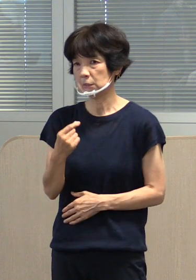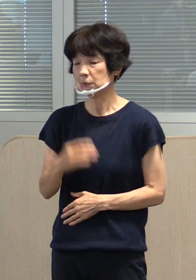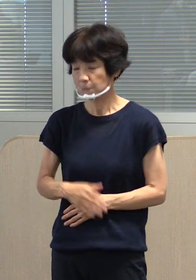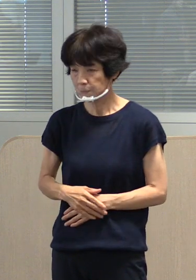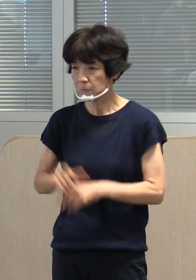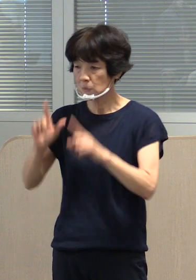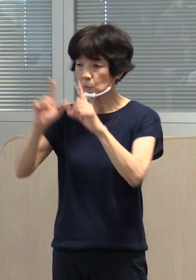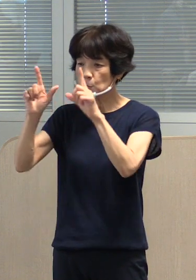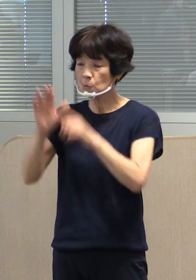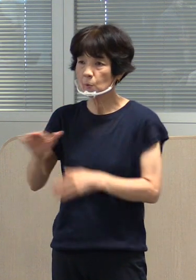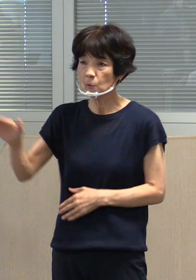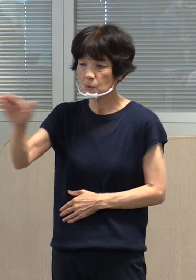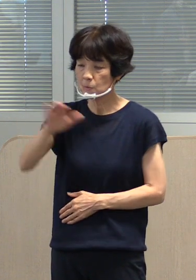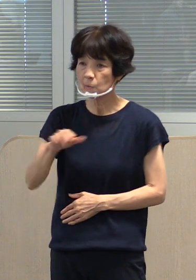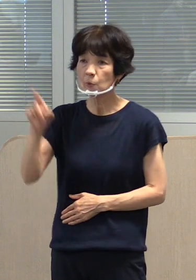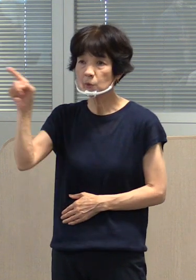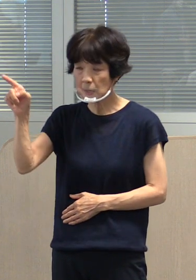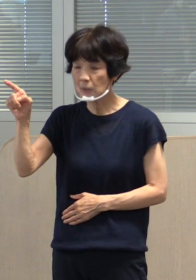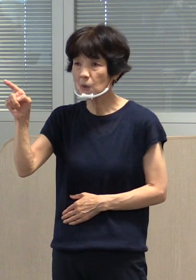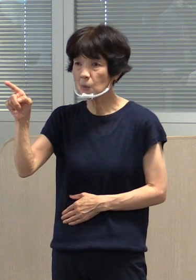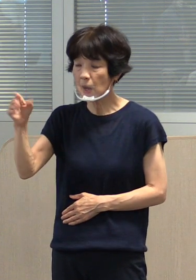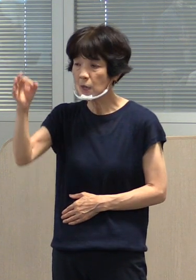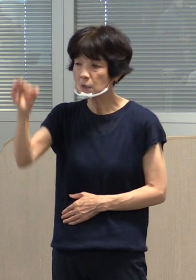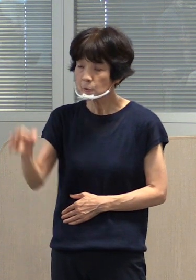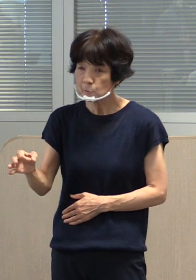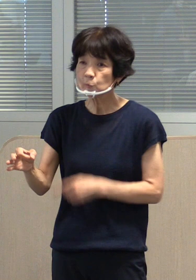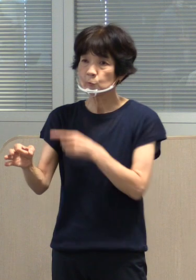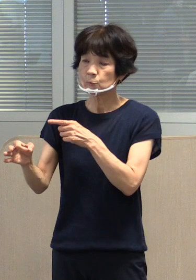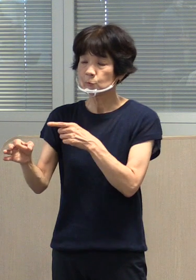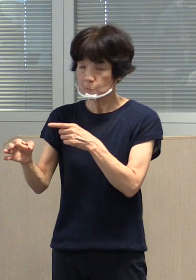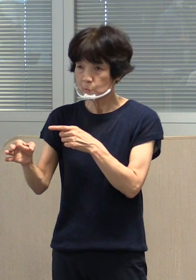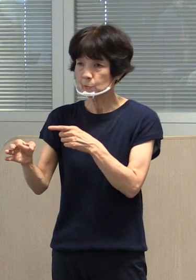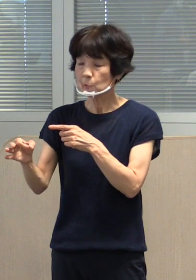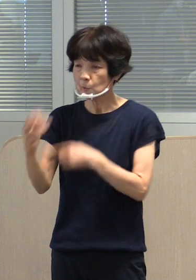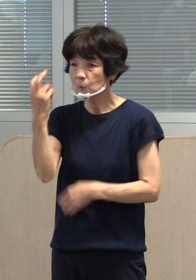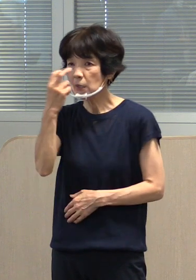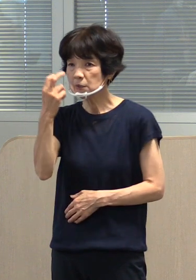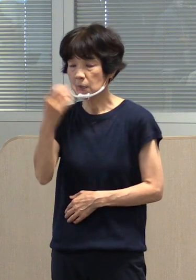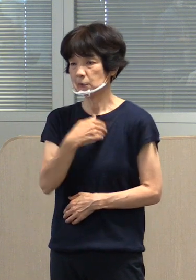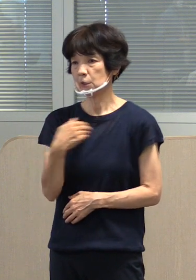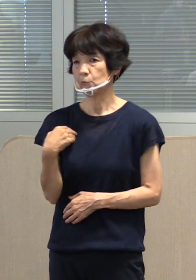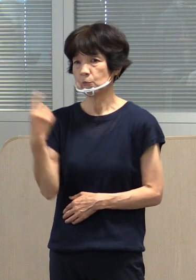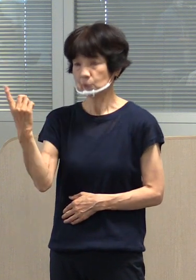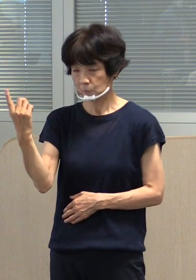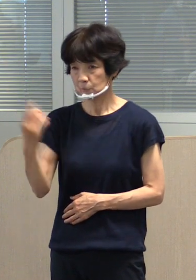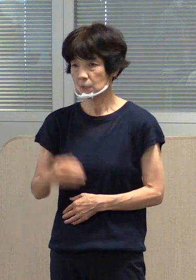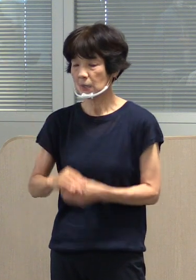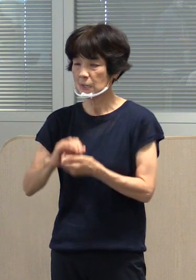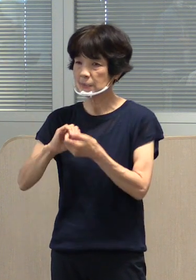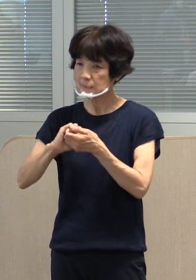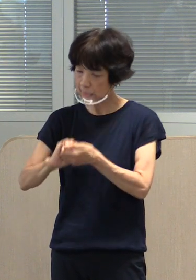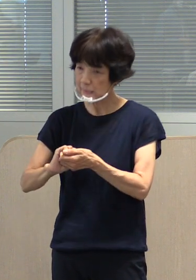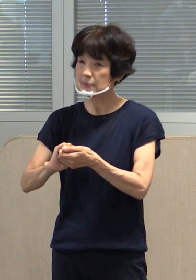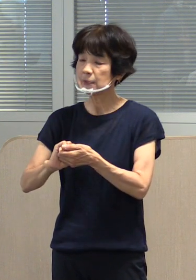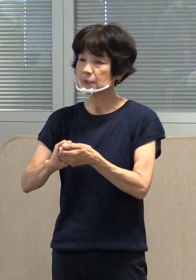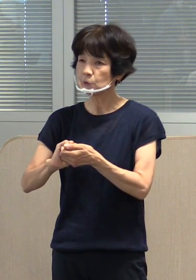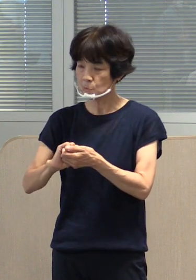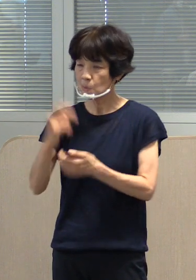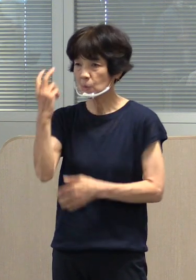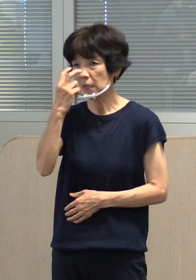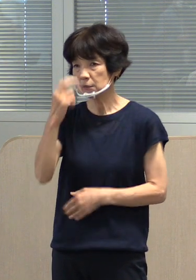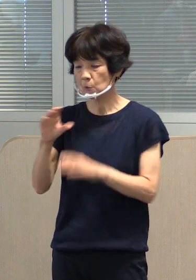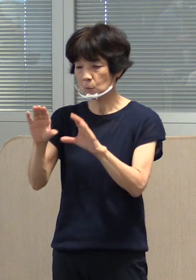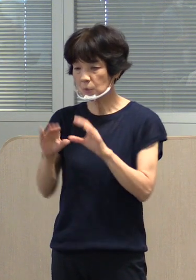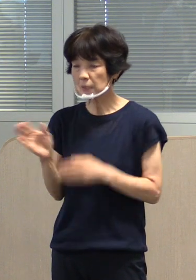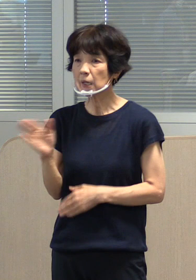東京都においてかなり安い値段で、この検査が受けられますので、ぜひとも PCR 検査を